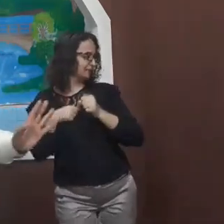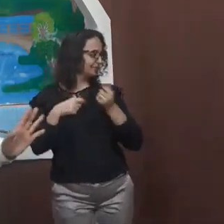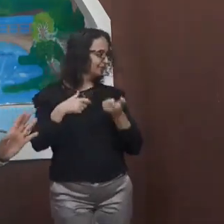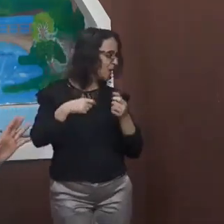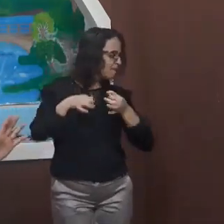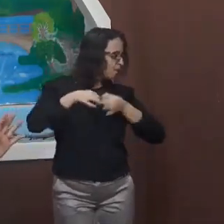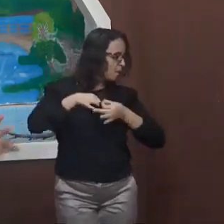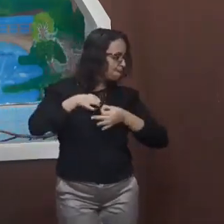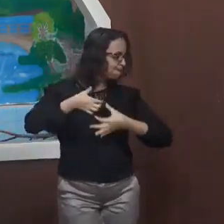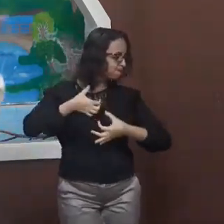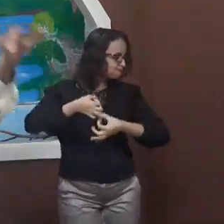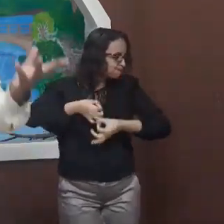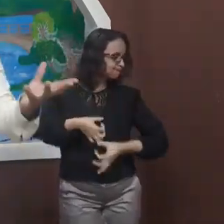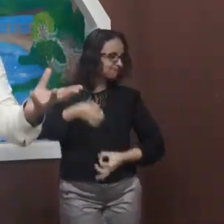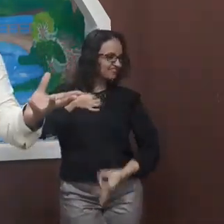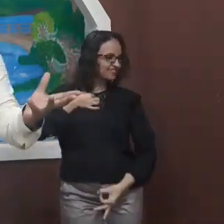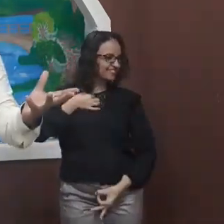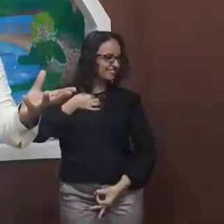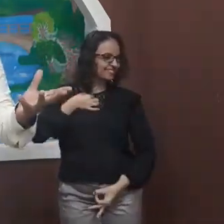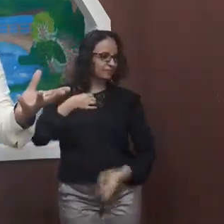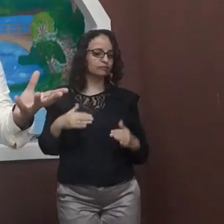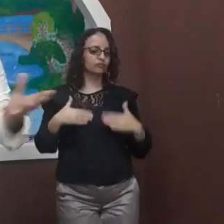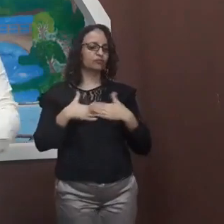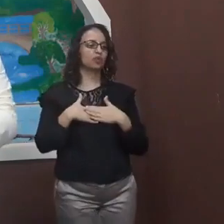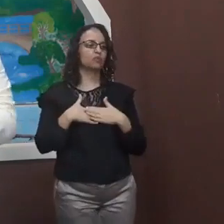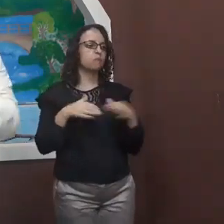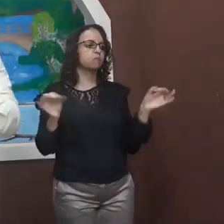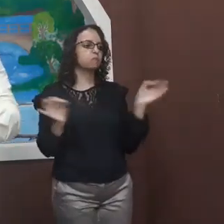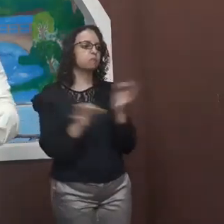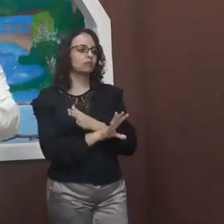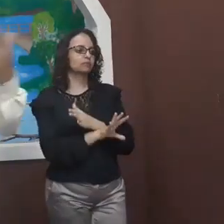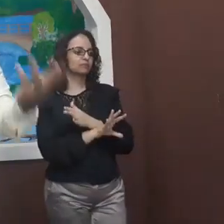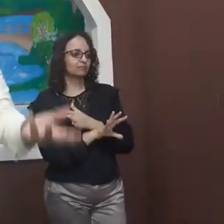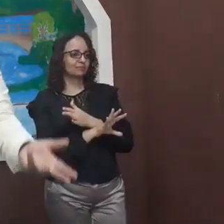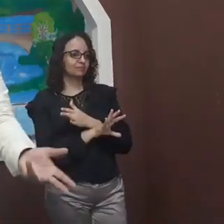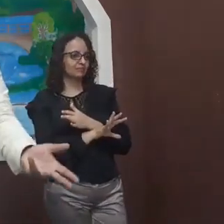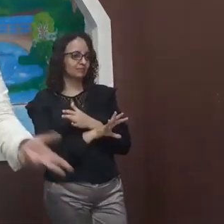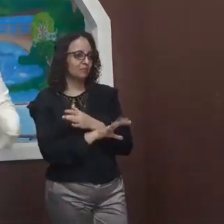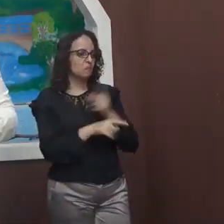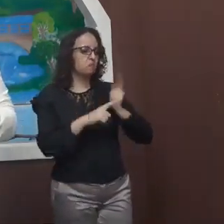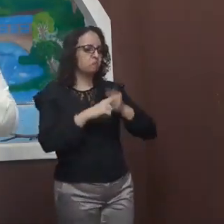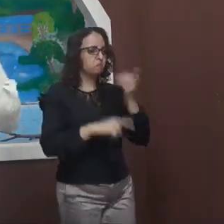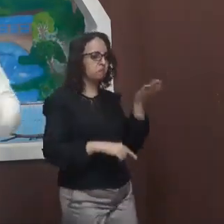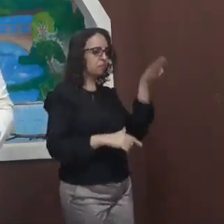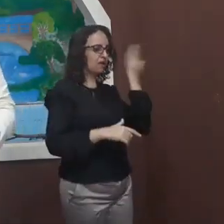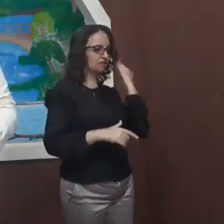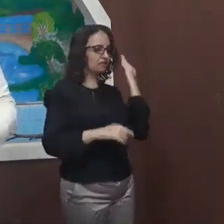botão! Por quê? Não era a questão estética, era a